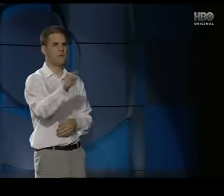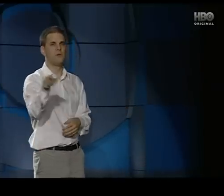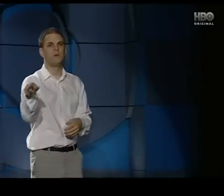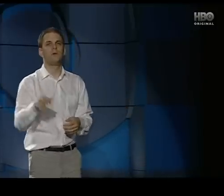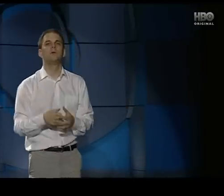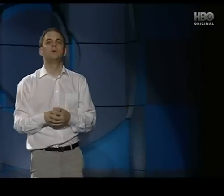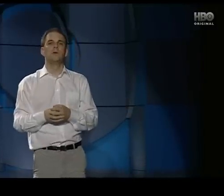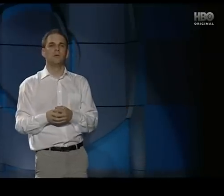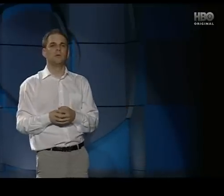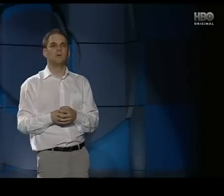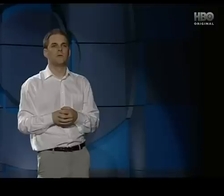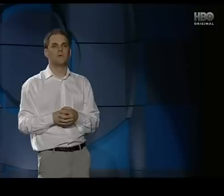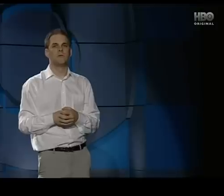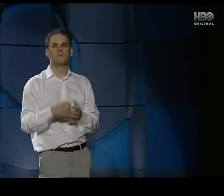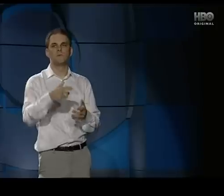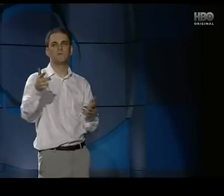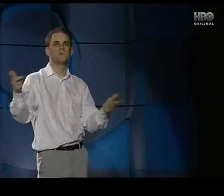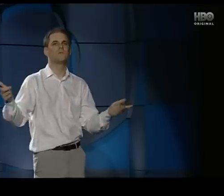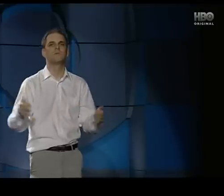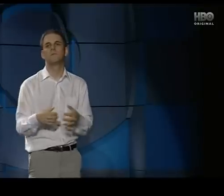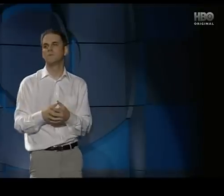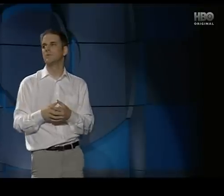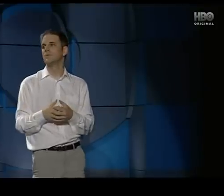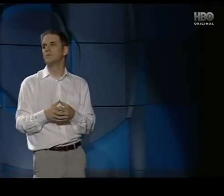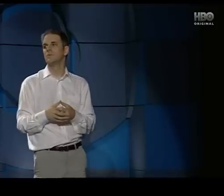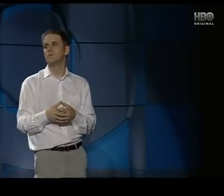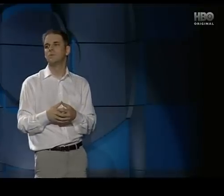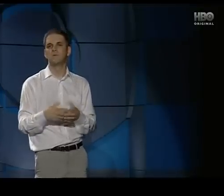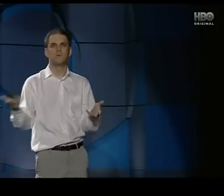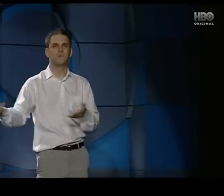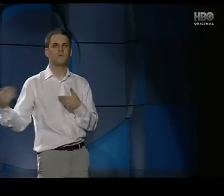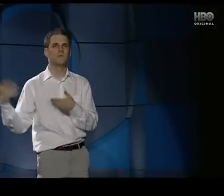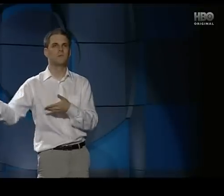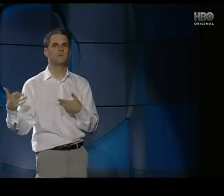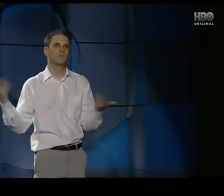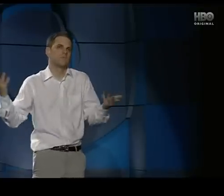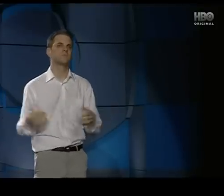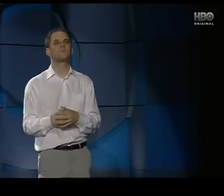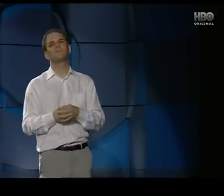pro ty, kteří pro něj nepracují a pro ty, kteří nepracují vůbec.